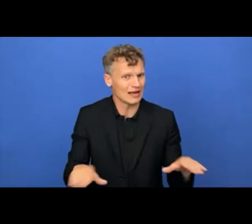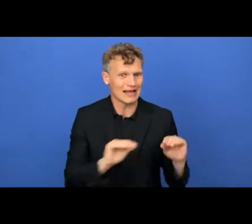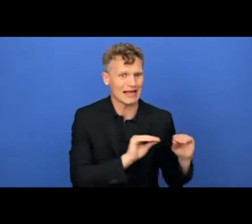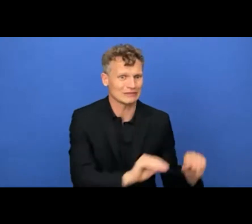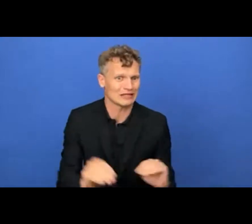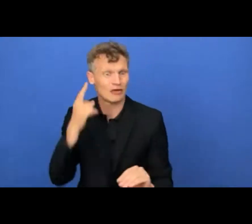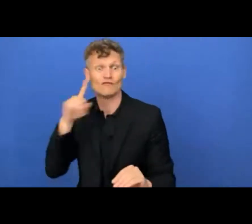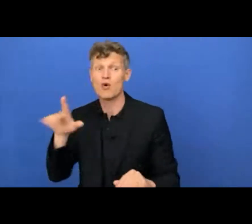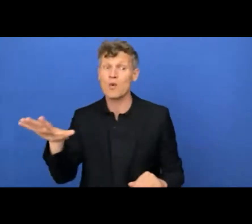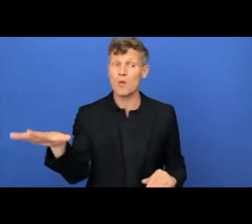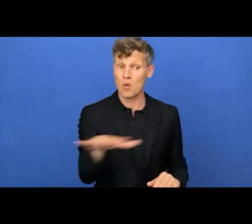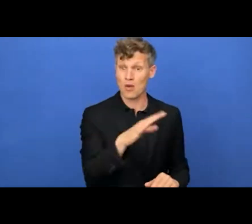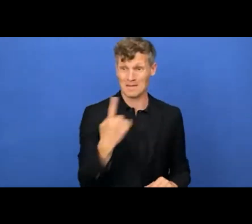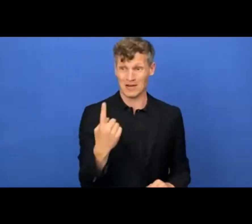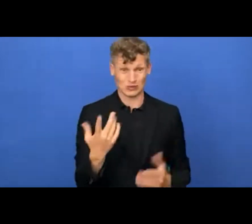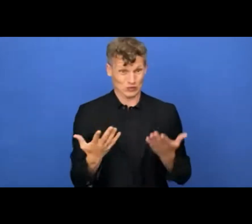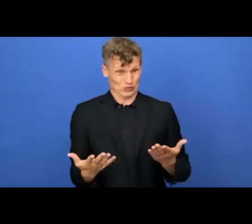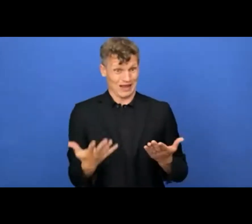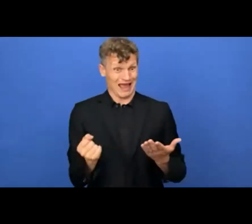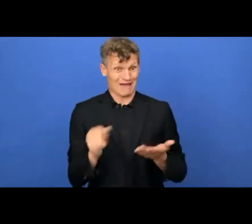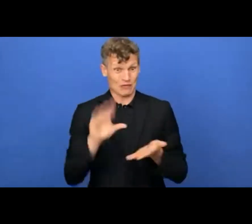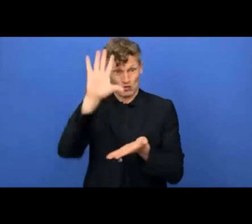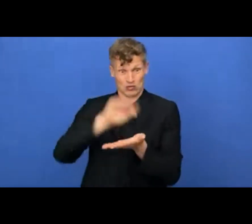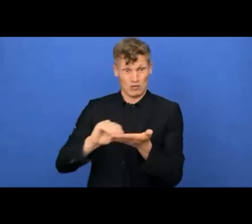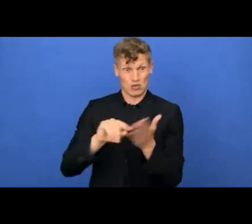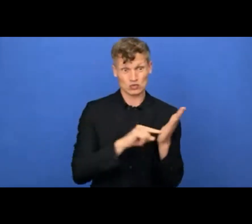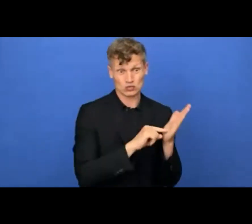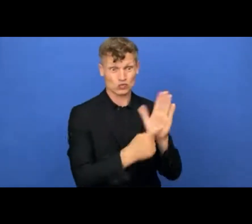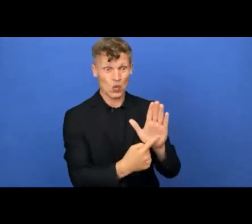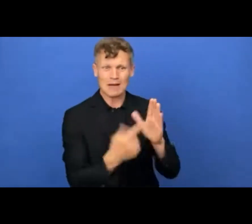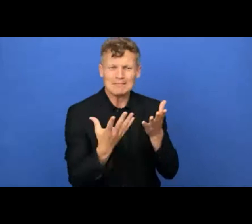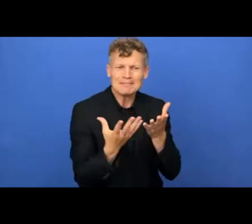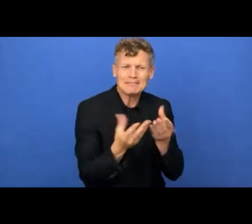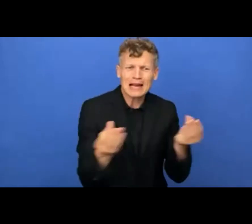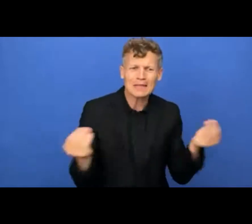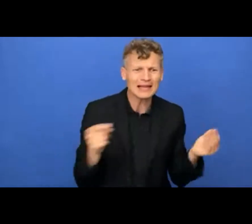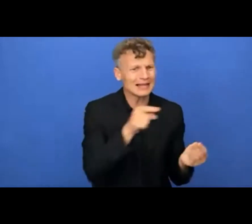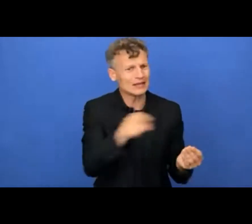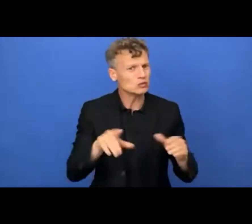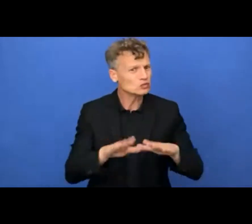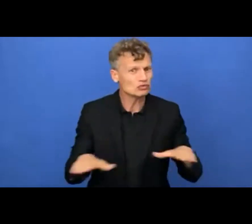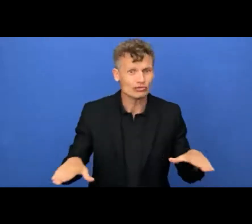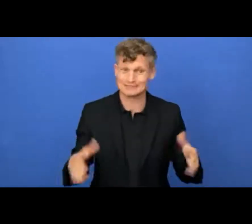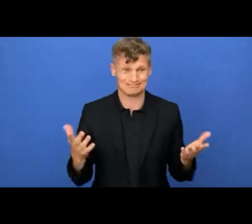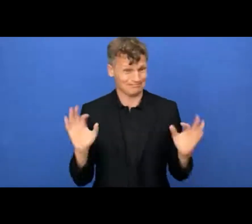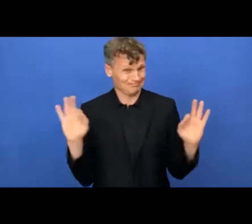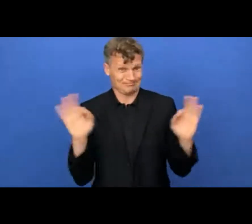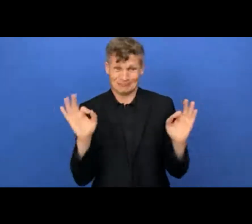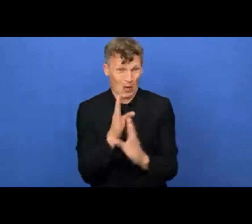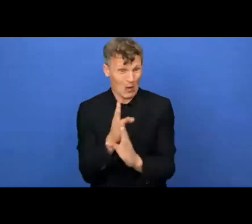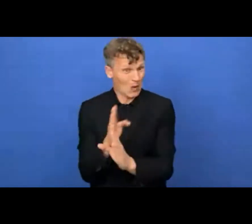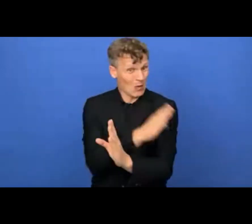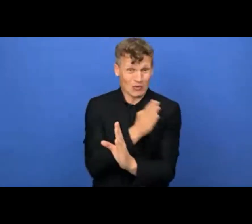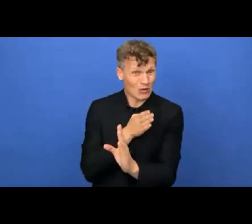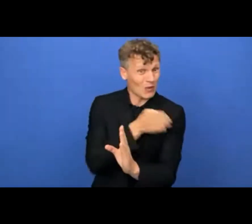fait de cela une priorité. Mais aujourd'hui, de nouveaux rapports nous montrent qu'il y a trop d'enfants qui ne sont pas scolarisés en pré-primaire.